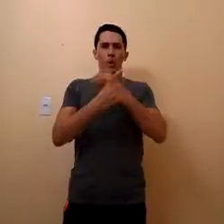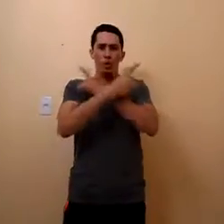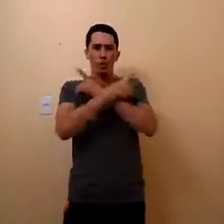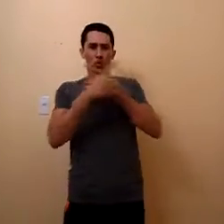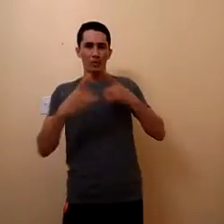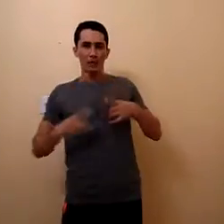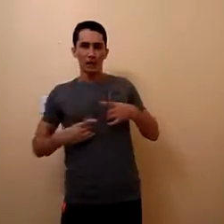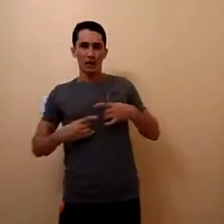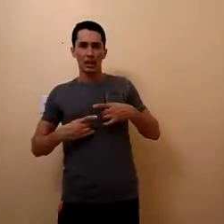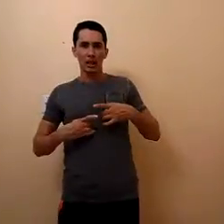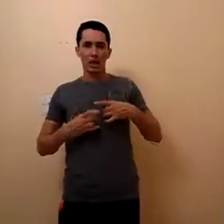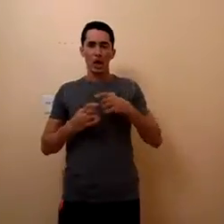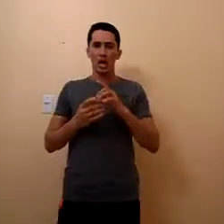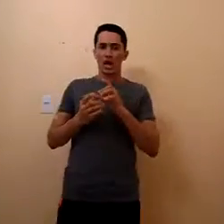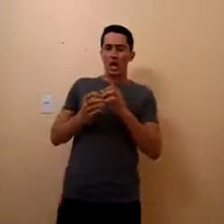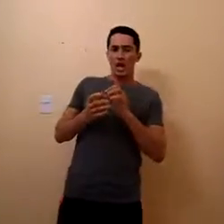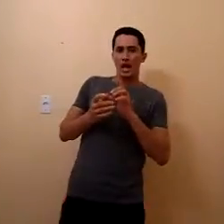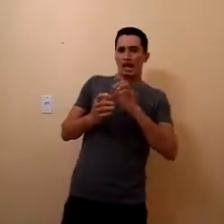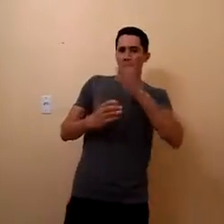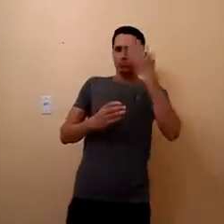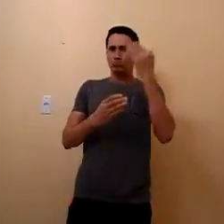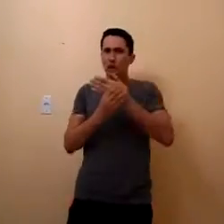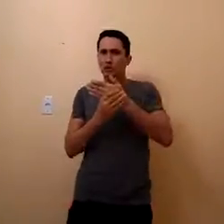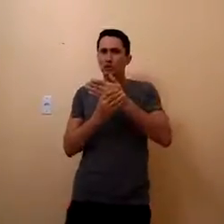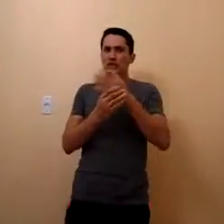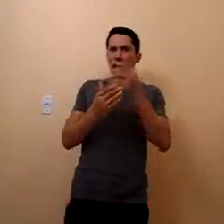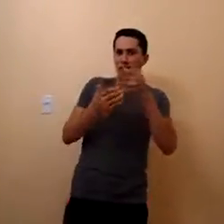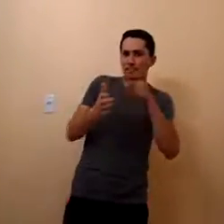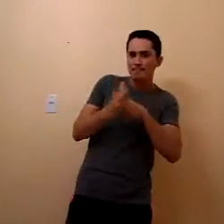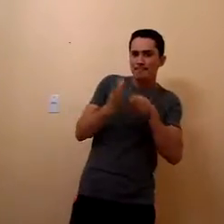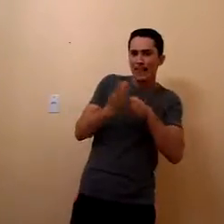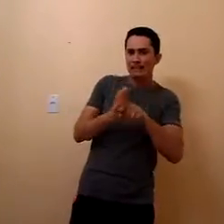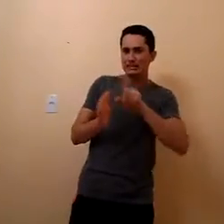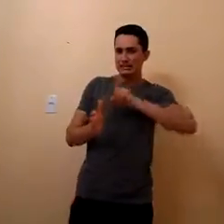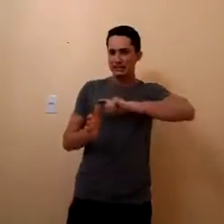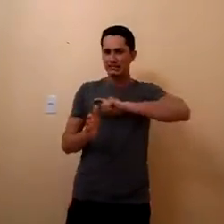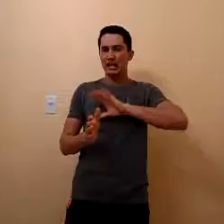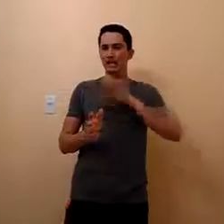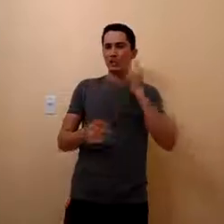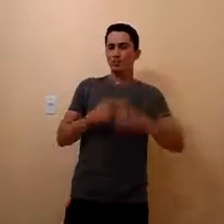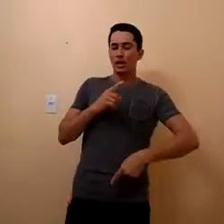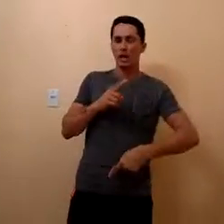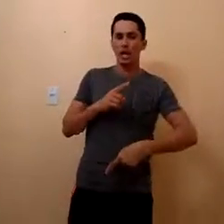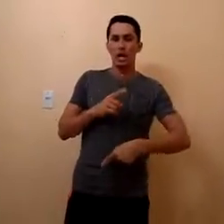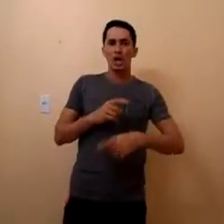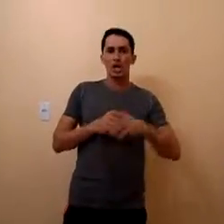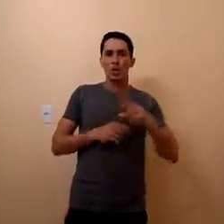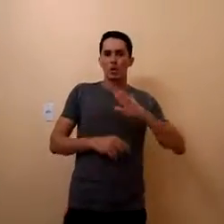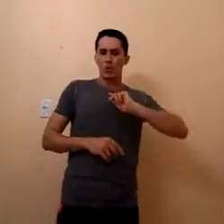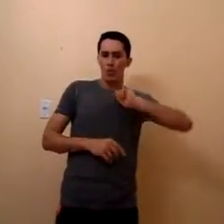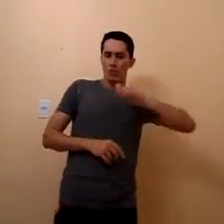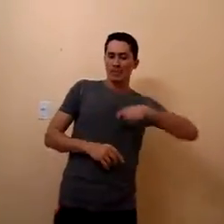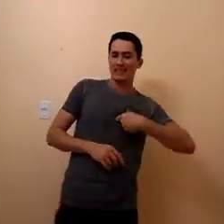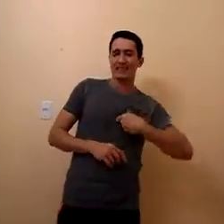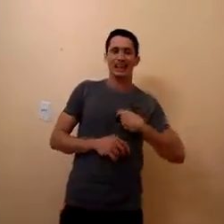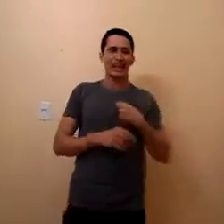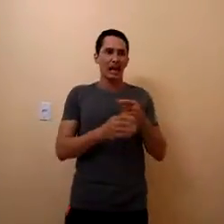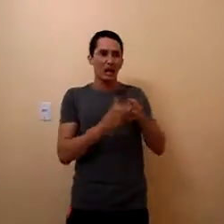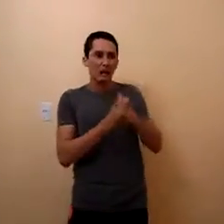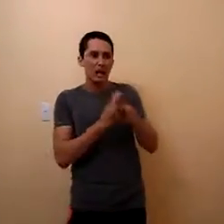para cassar a habilitação de Antônio Anaquim. Um novo delegado assumiu o caso há 3 semanas. Os inquéritos agora estão sendo